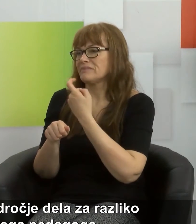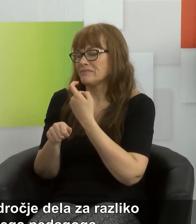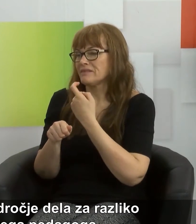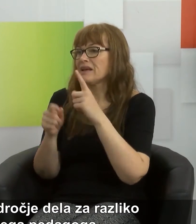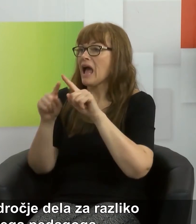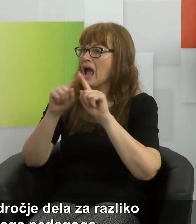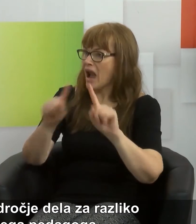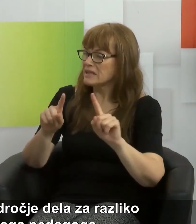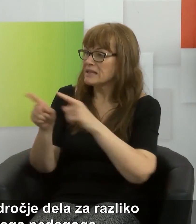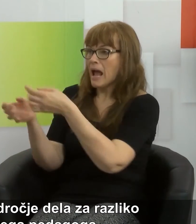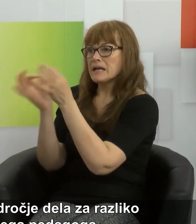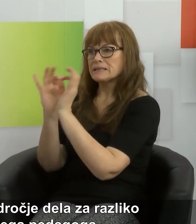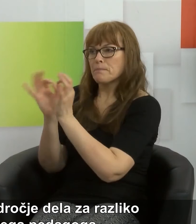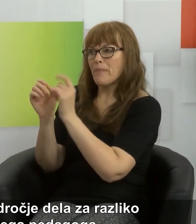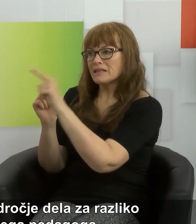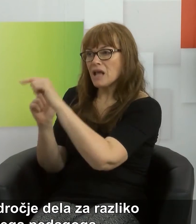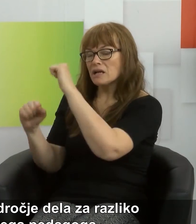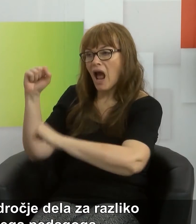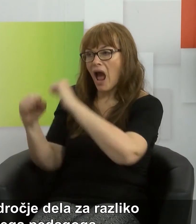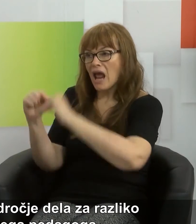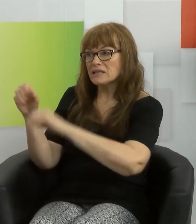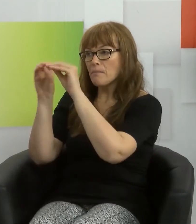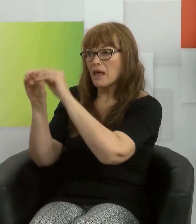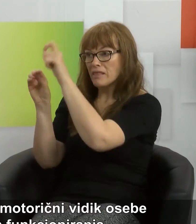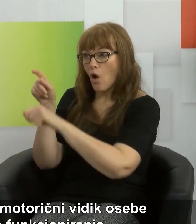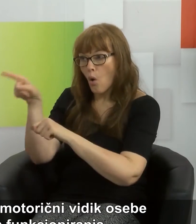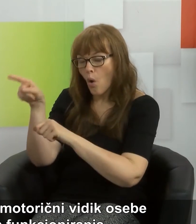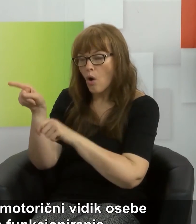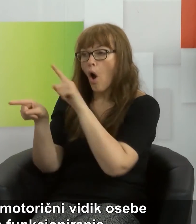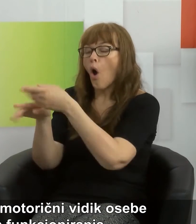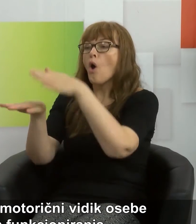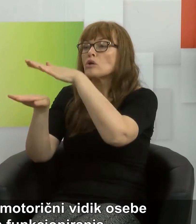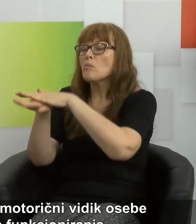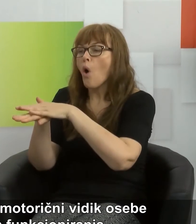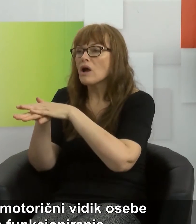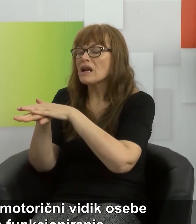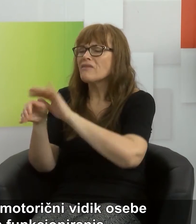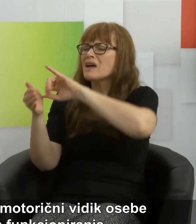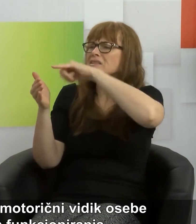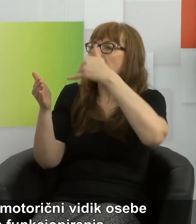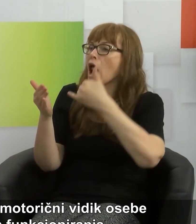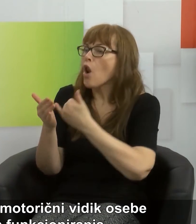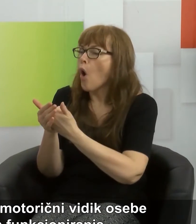razliko od specialno rehabilitacijskega pedagoga, ki pa pokriva ta